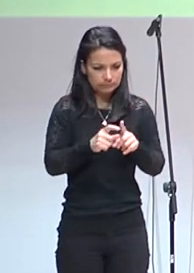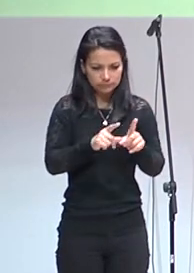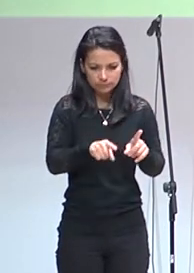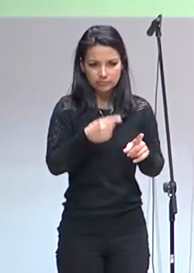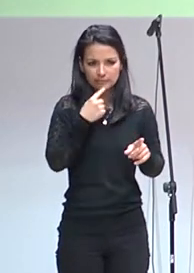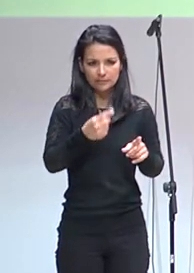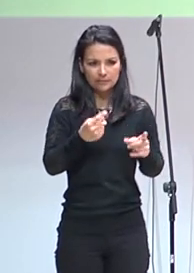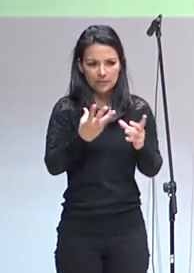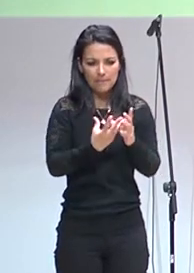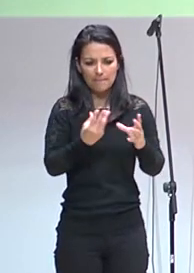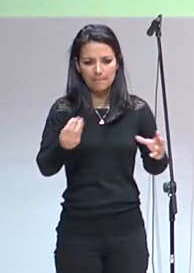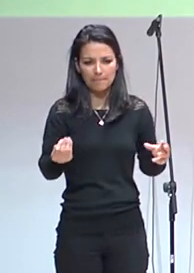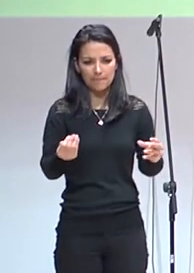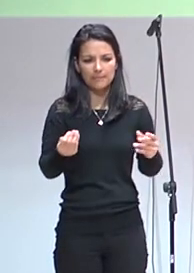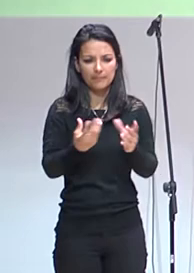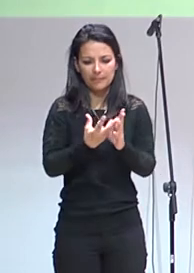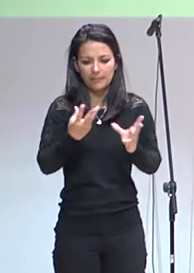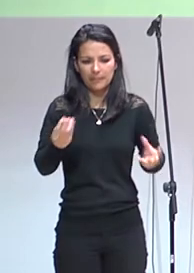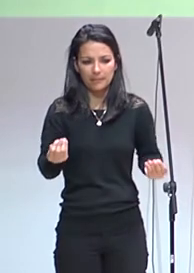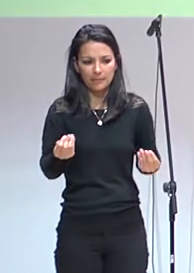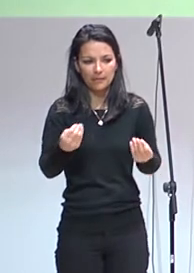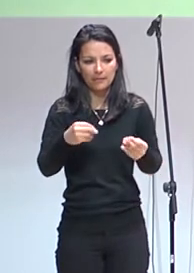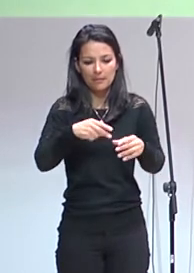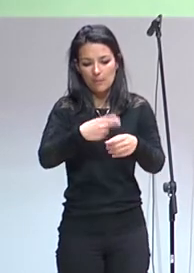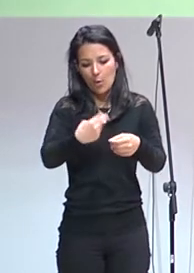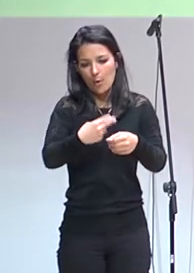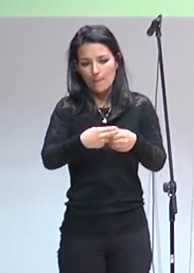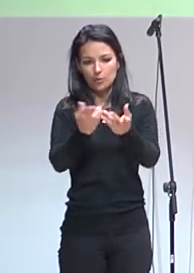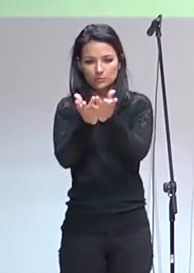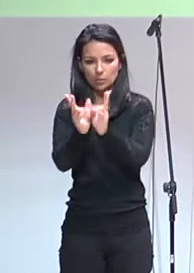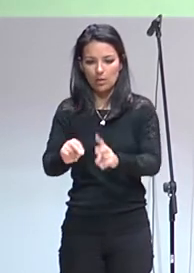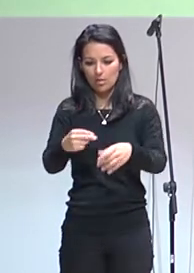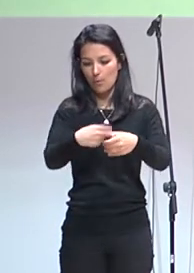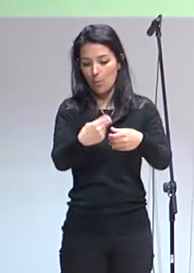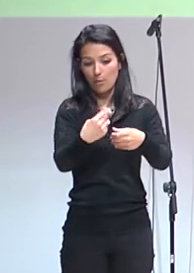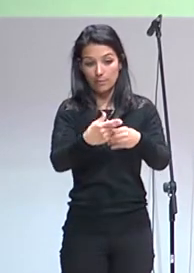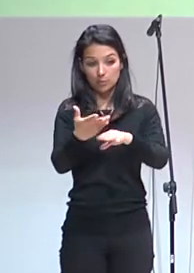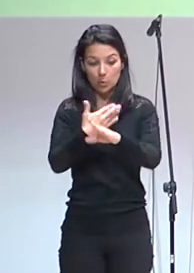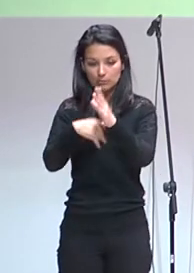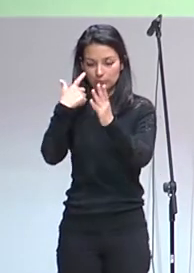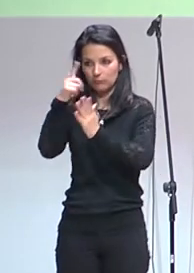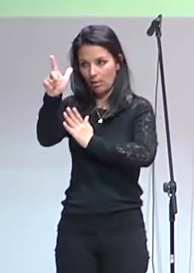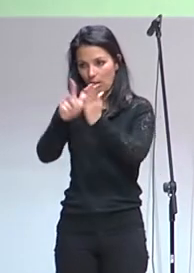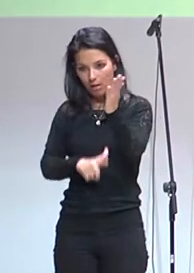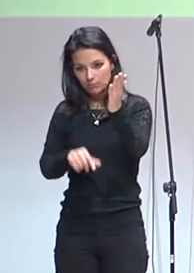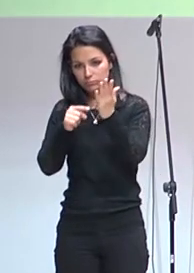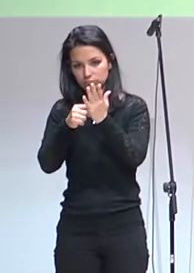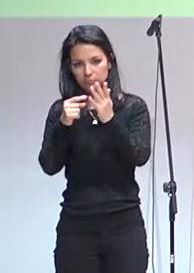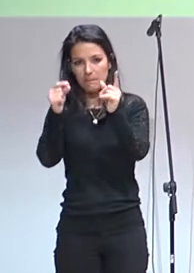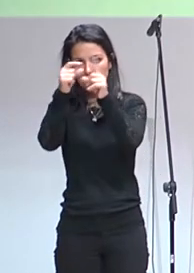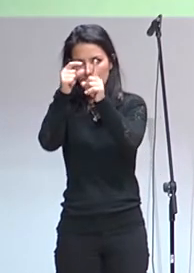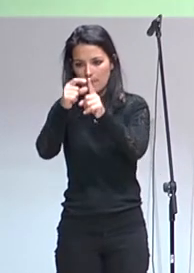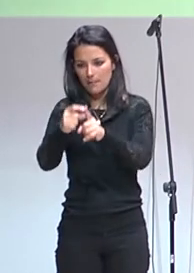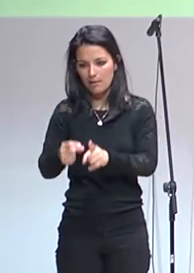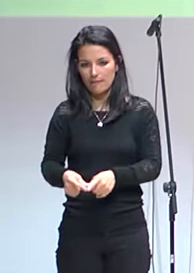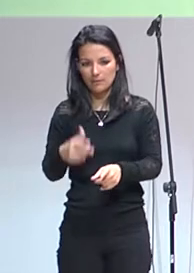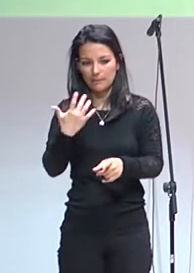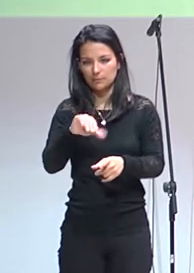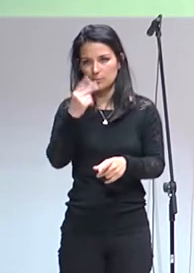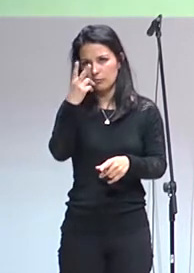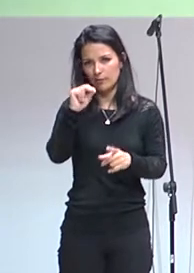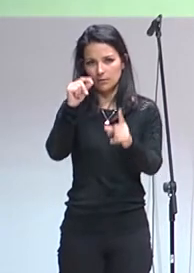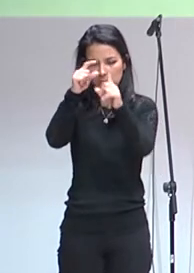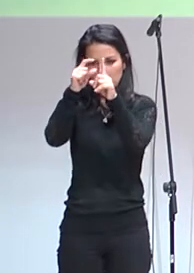escolar, decimos nosotros, ¿sí? La deserción escolar. Yo saqué un listado, pues, de unas 20 palabras, ¿no?,